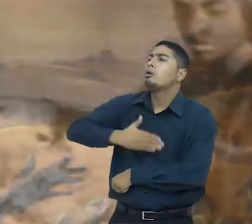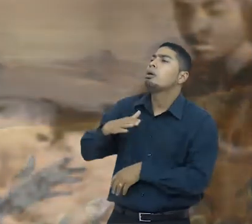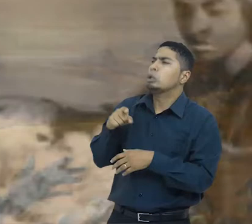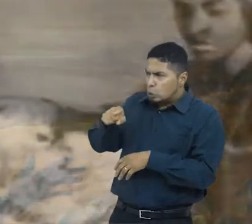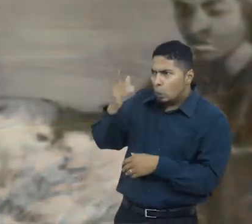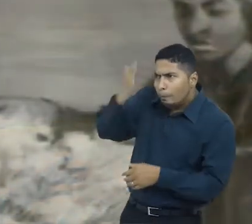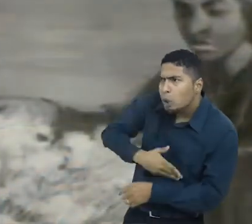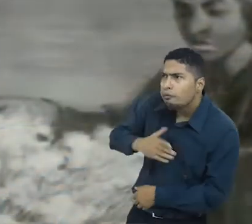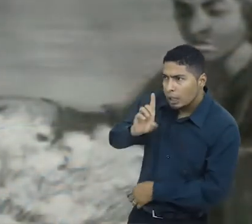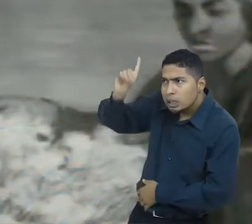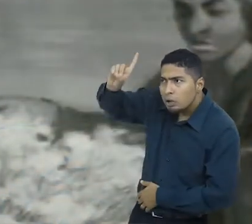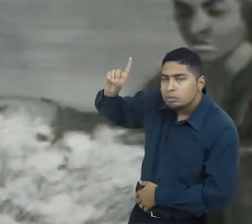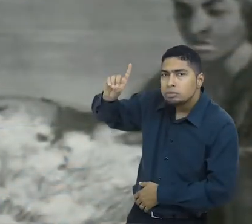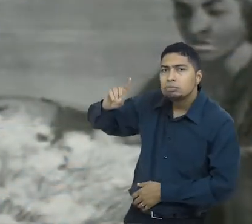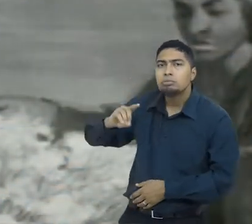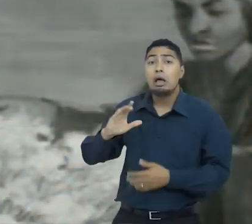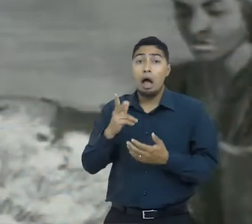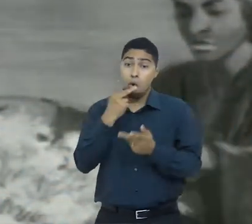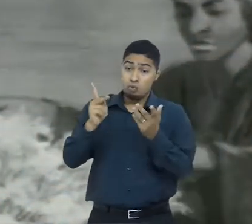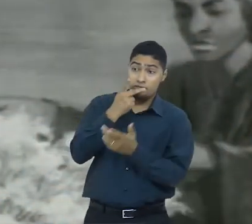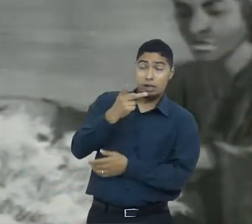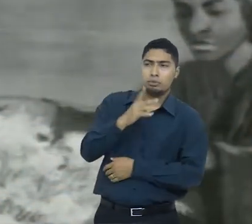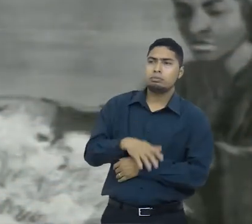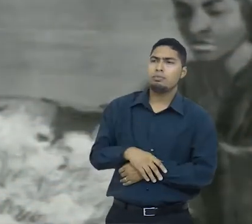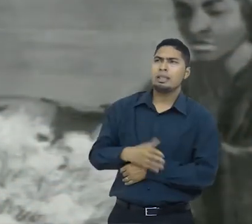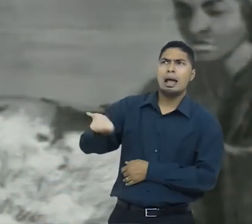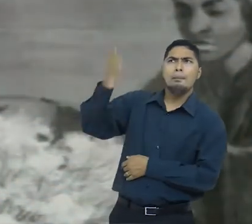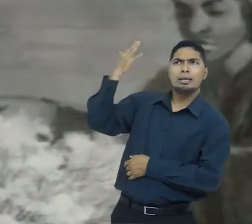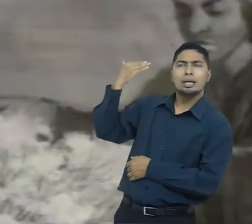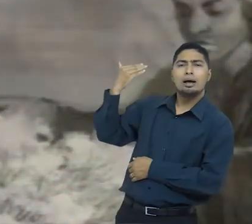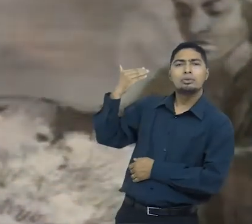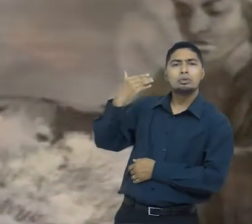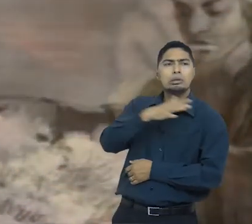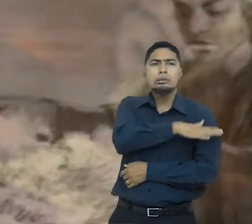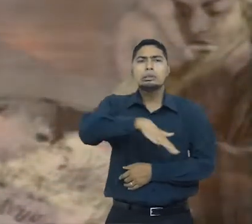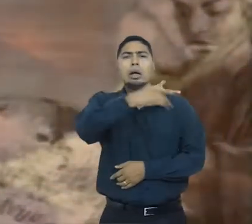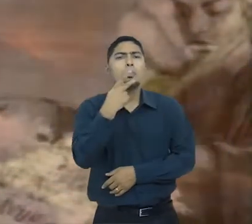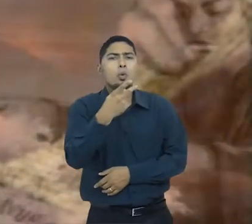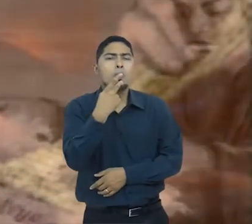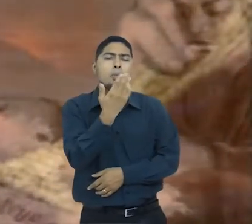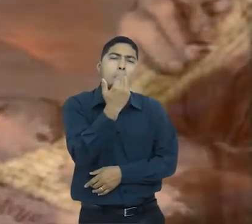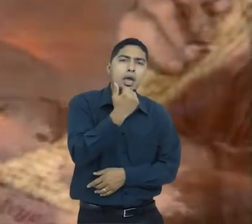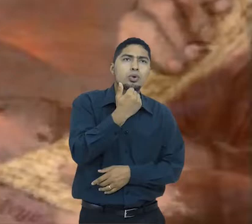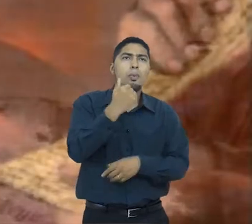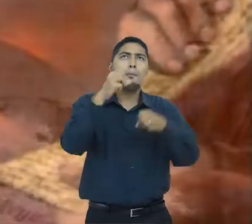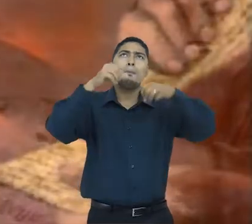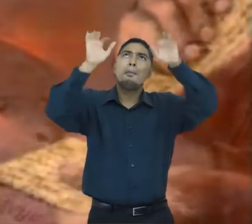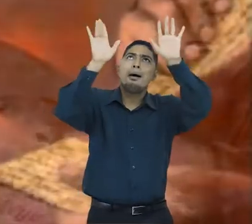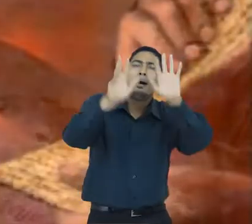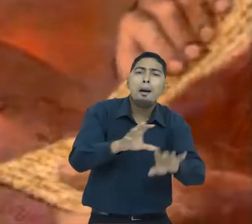disseram: "Nossos antepassados comeram maná lá no deserto. Está registrado nas Escrituras que ele mandou pão do céu para o